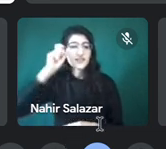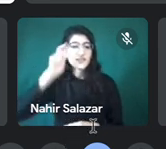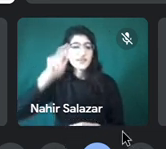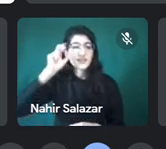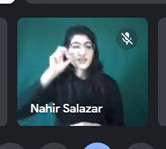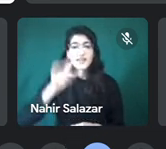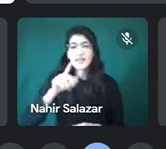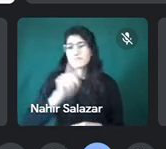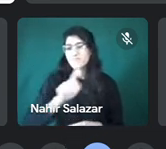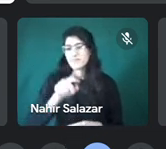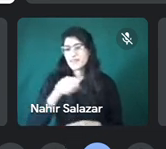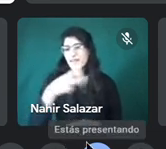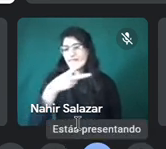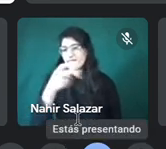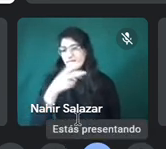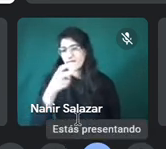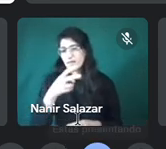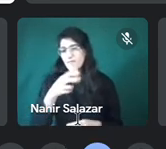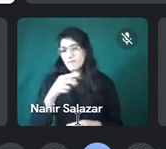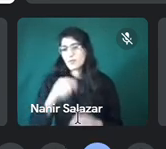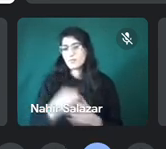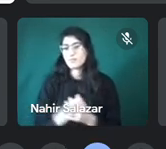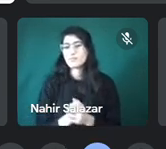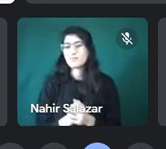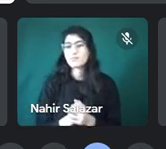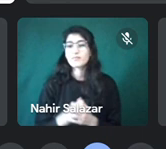otro sustantivo que tenemos?